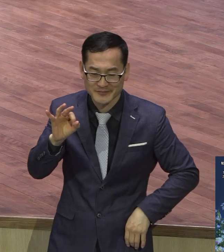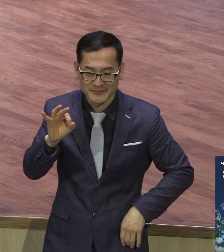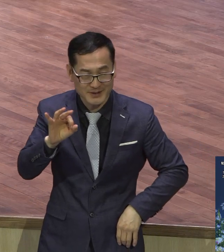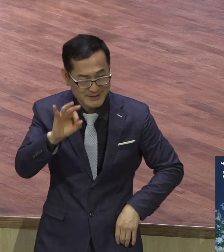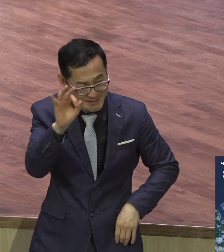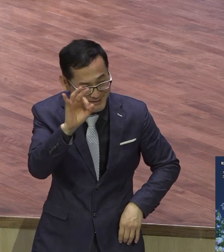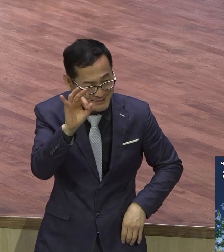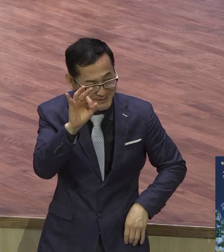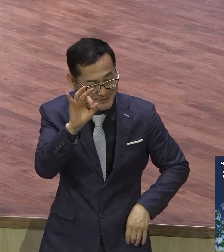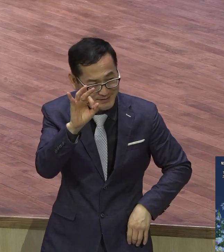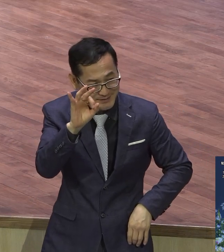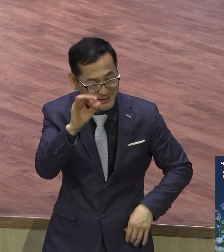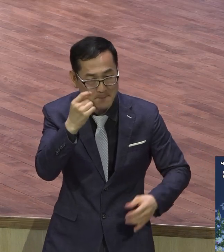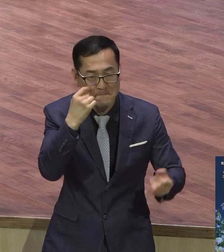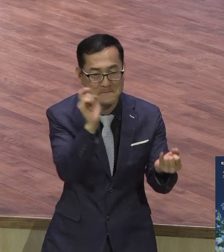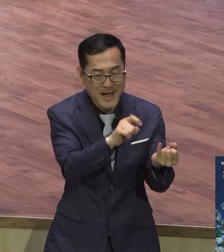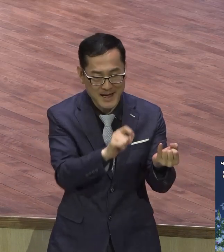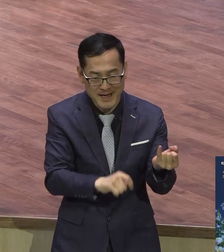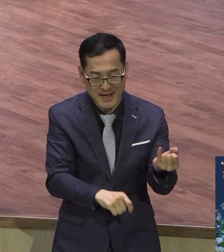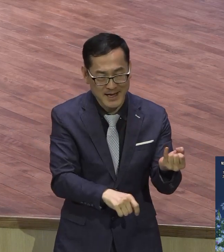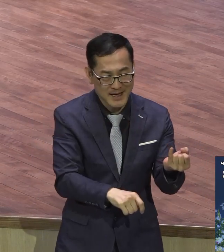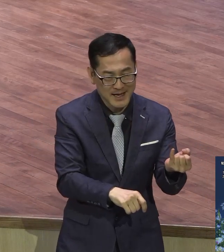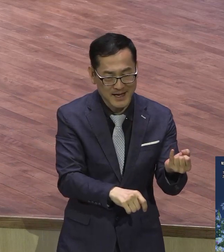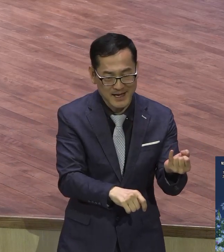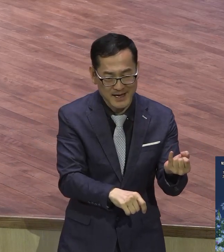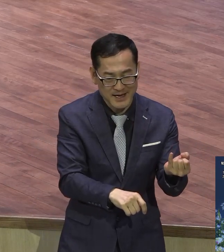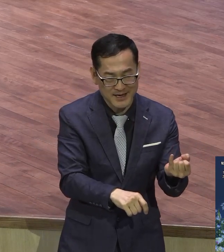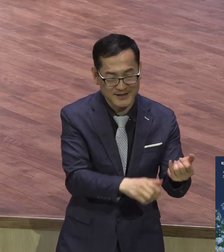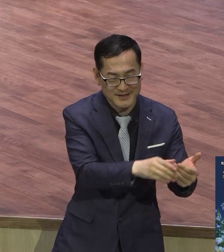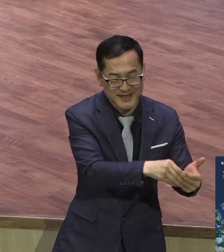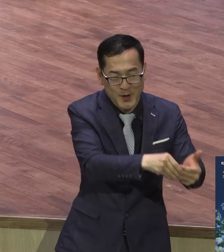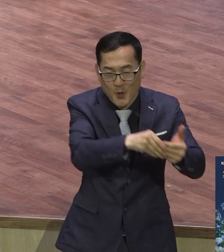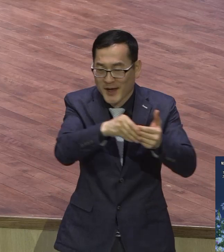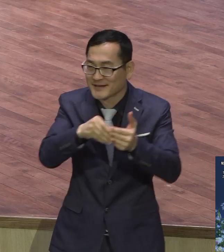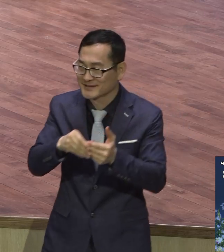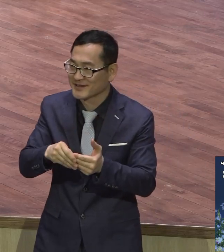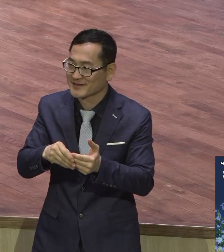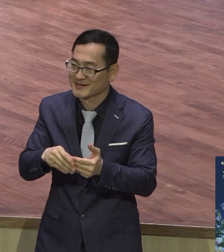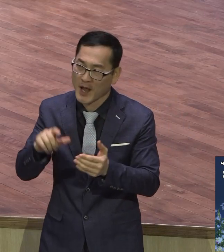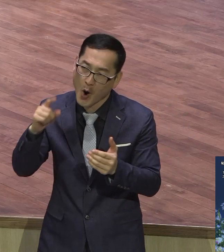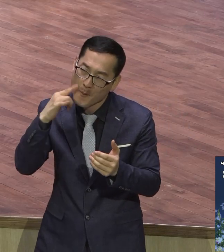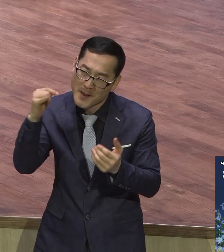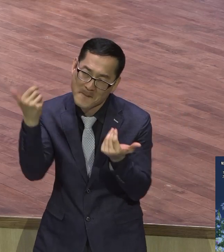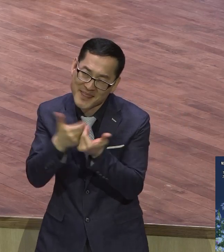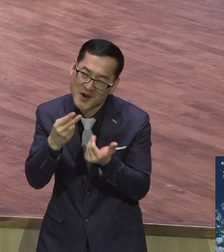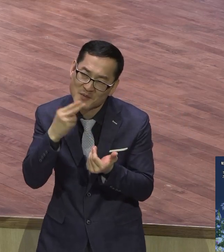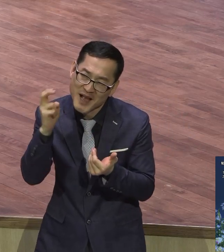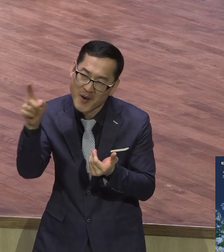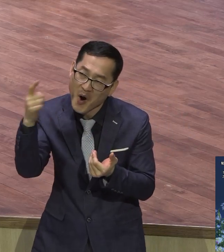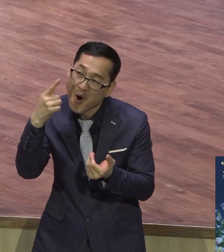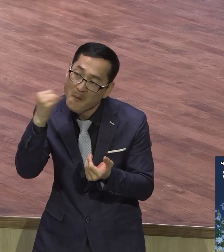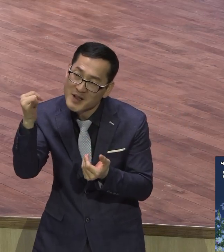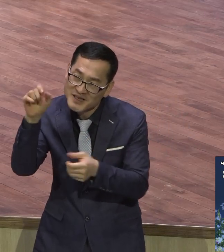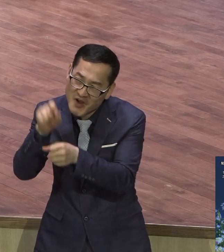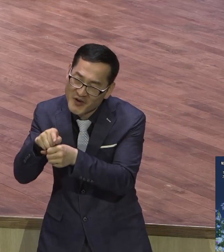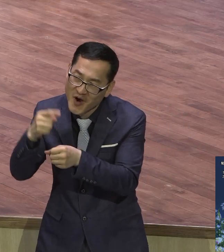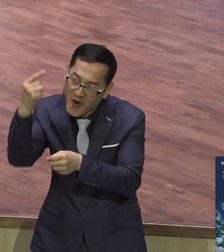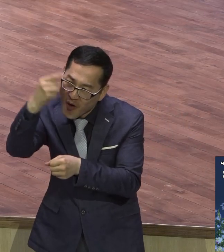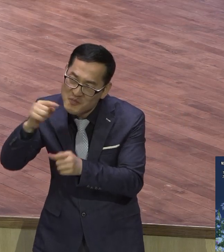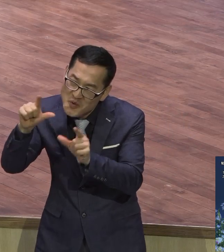여자를 찾았어요. 찾아가지고 이번에는 우리 어머니가 반대 안 하겠지 해서 이제